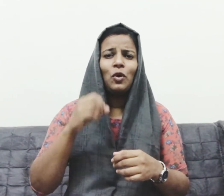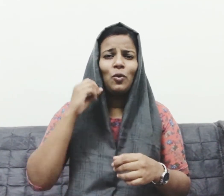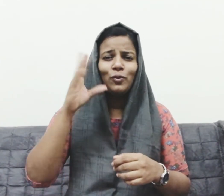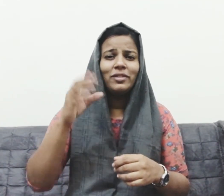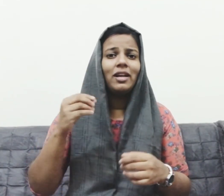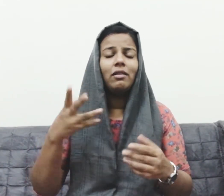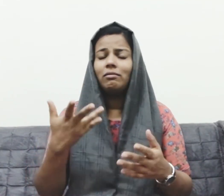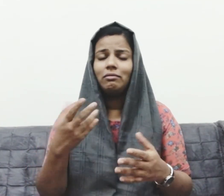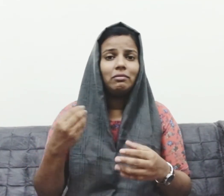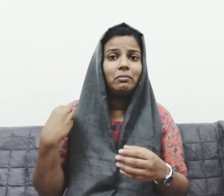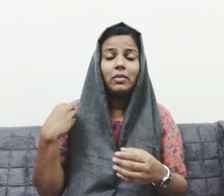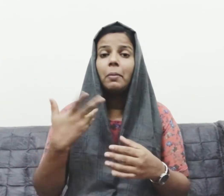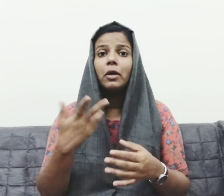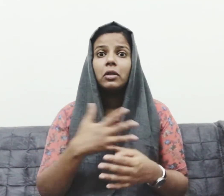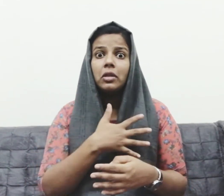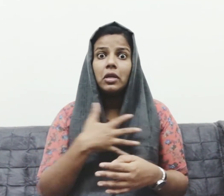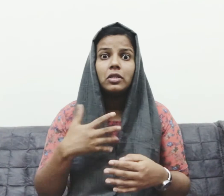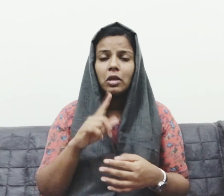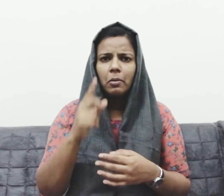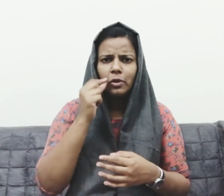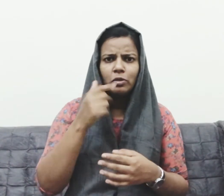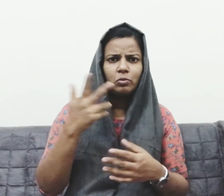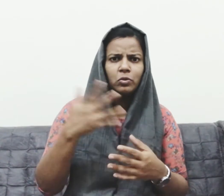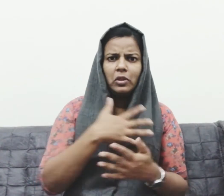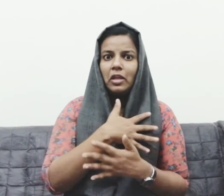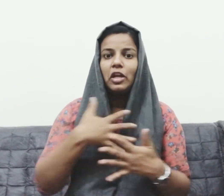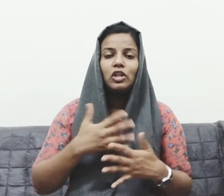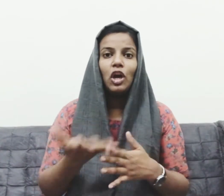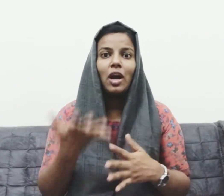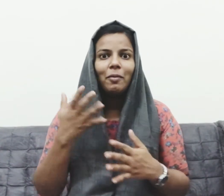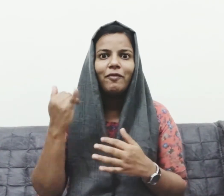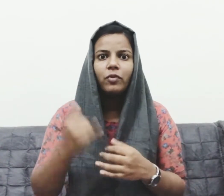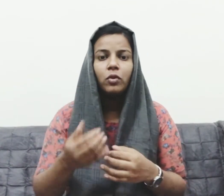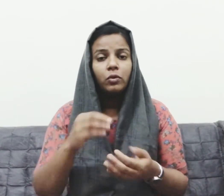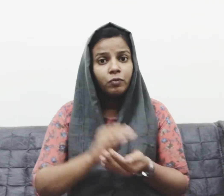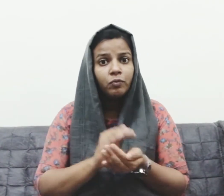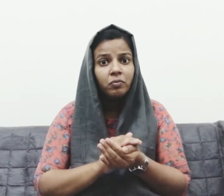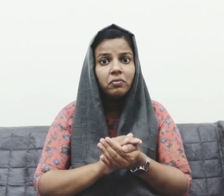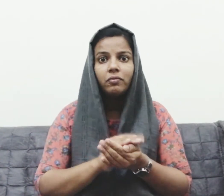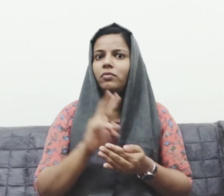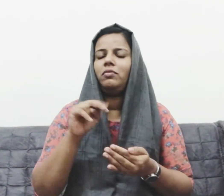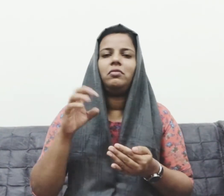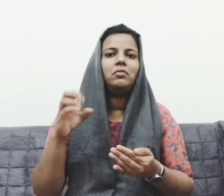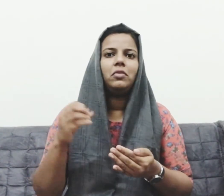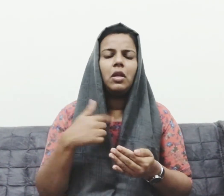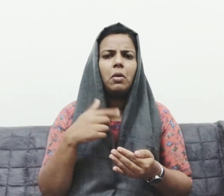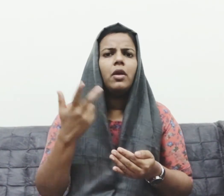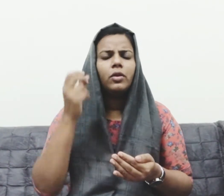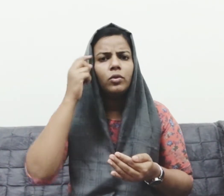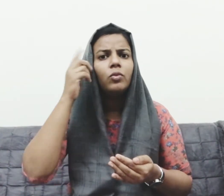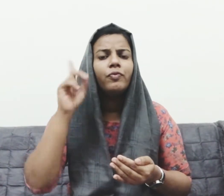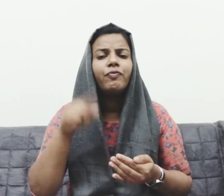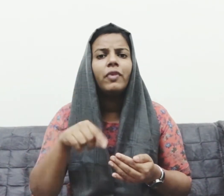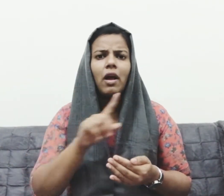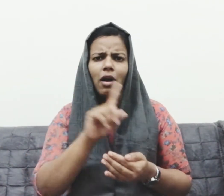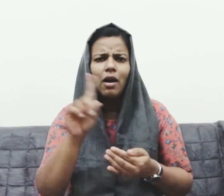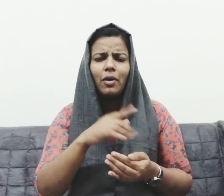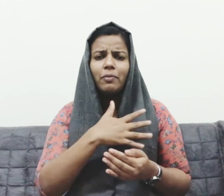അടിച്ചോ പ്രകോപിപ്പിക്കുമ്പോൾ നമ്മുടെ ഉള്ളിൽ ആ ഒരു വ്യക്തിയോട് വിദ്വേഷം പെട്ടെന്ന് വരുന്നു. എന്നാൽ അത് വെച്ചുകൊണ്ടിരിക്കുക, നമുക്ക് ഓർത്തോളൂ, നമ്മുടെ ഉള്ളിൽ ആരോടെങ്കിലും